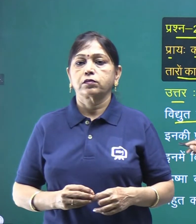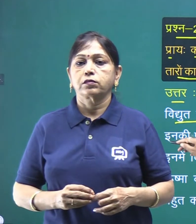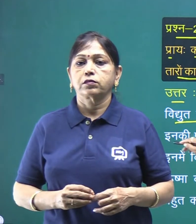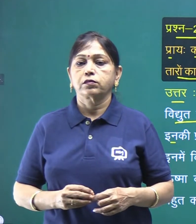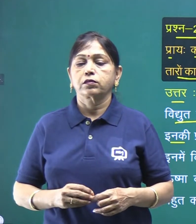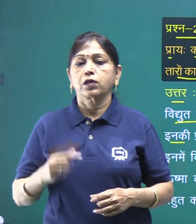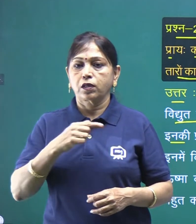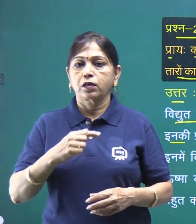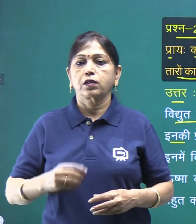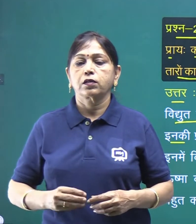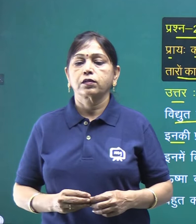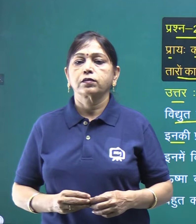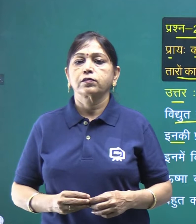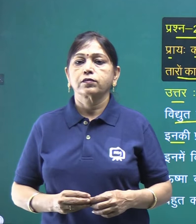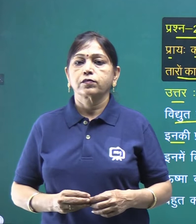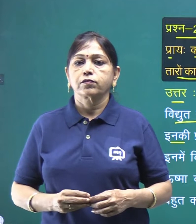इनकी